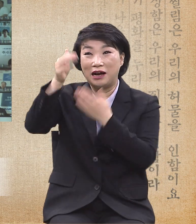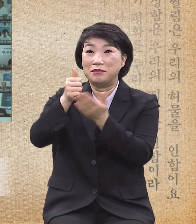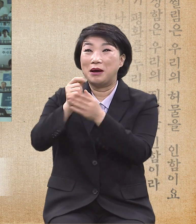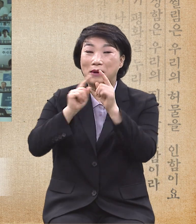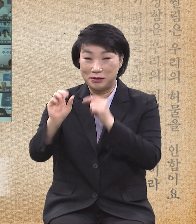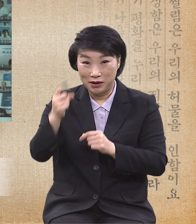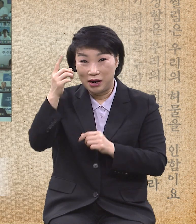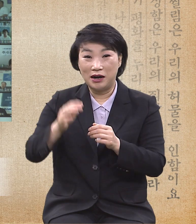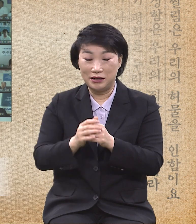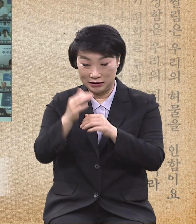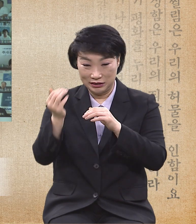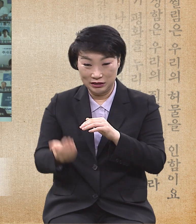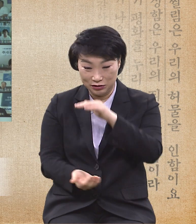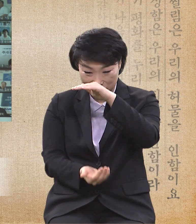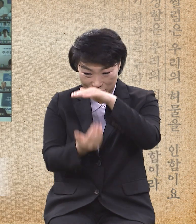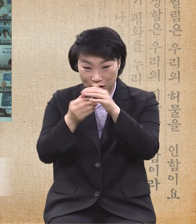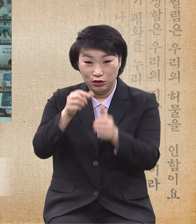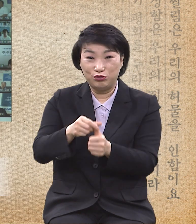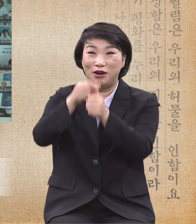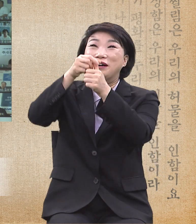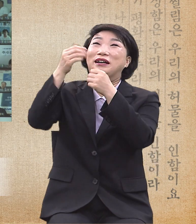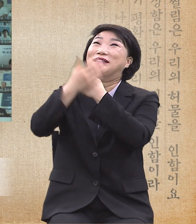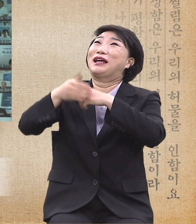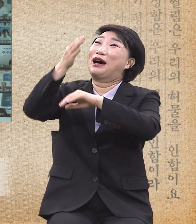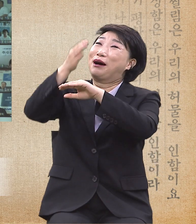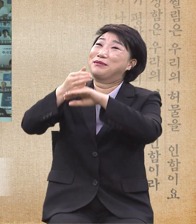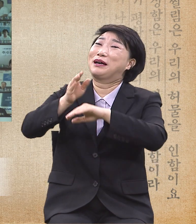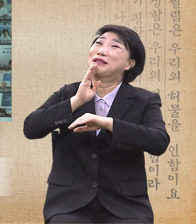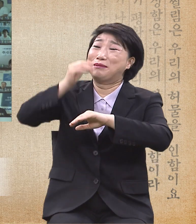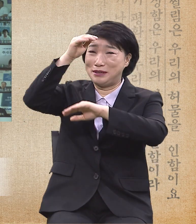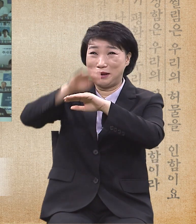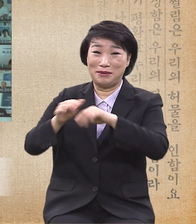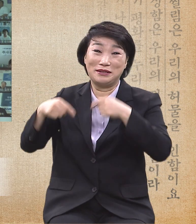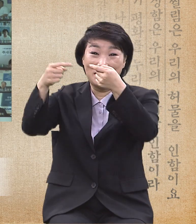말씀으로 이루어진 구원에 감사하며 참으로 예배에 참여하는 자들이다.